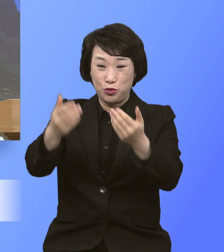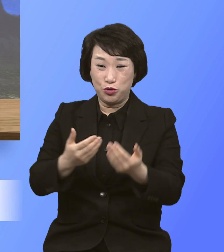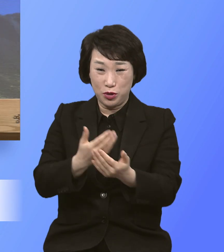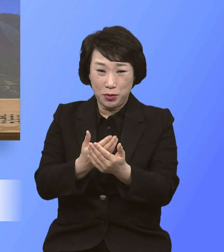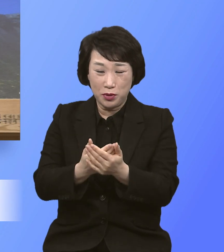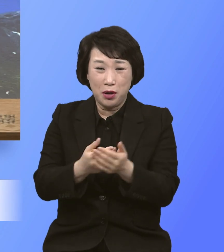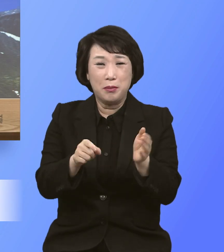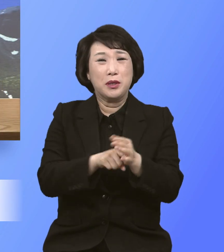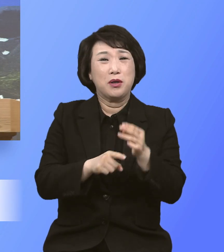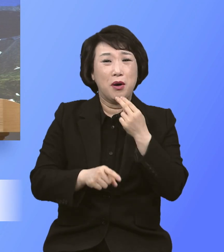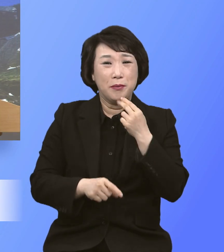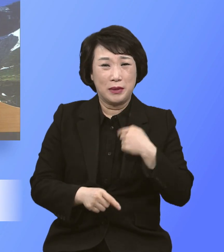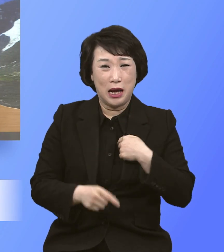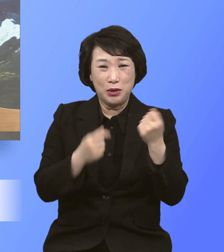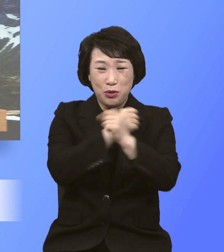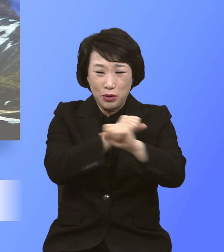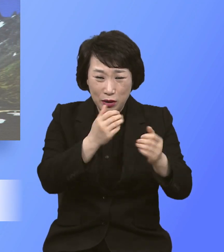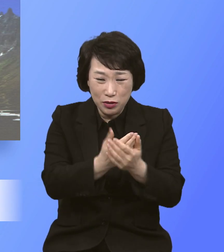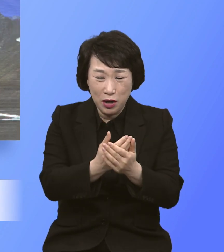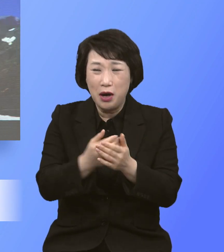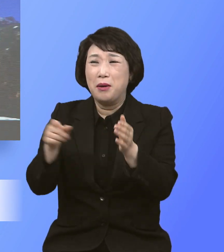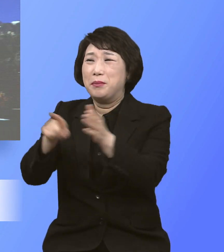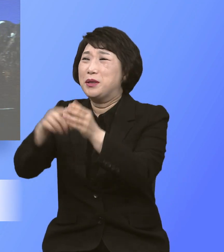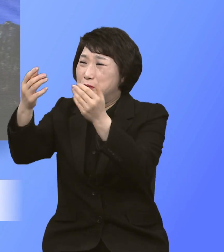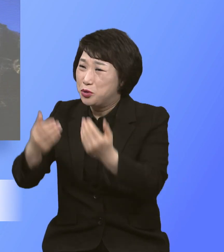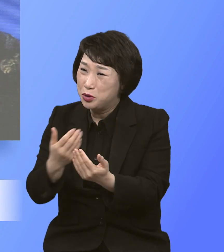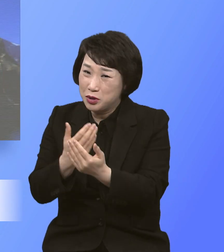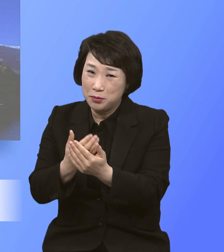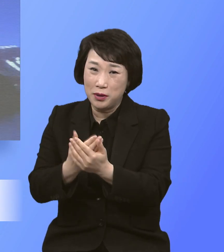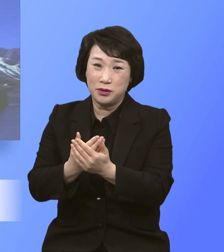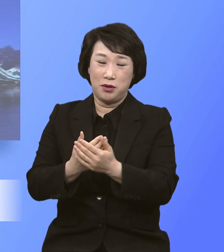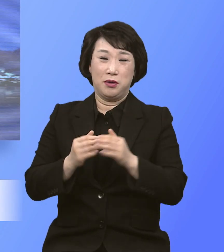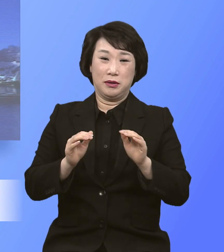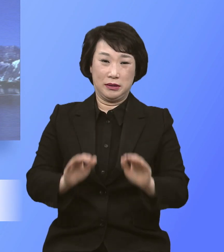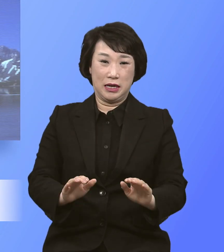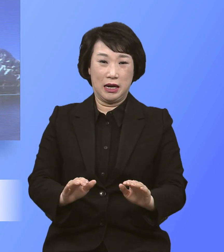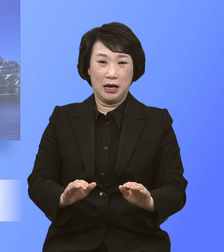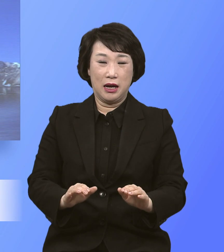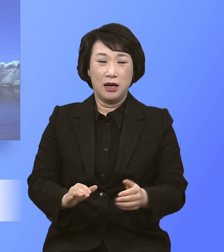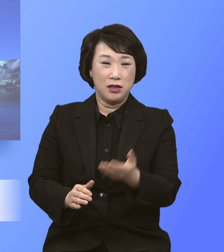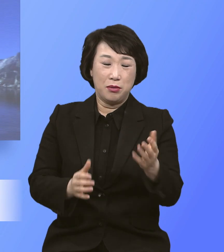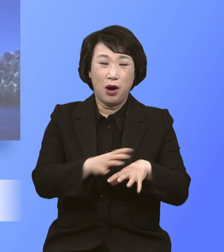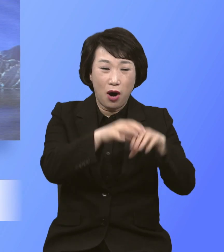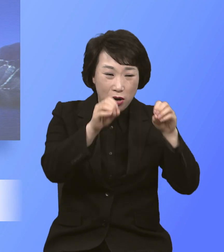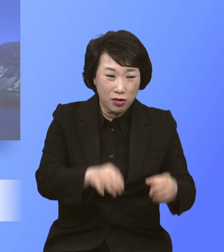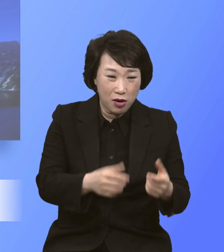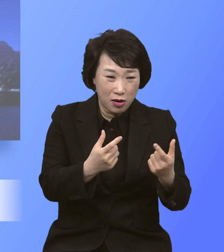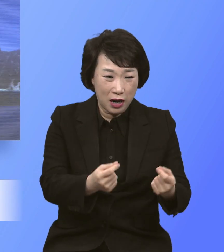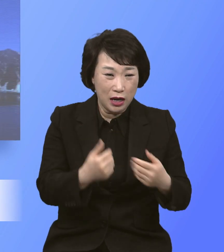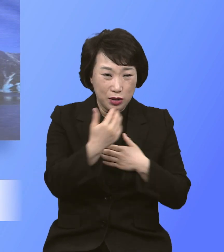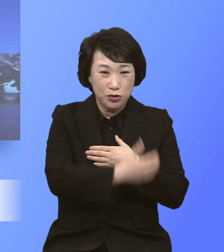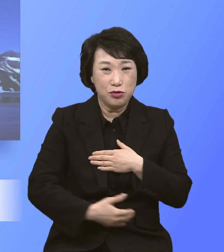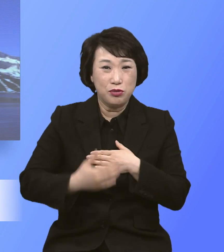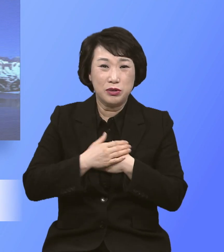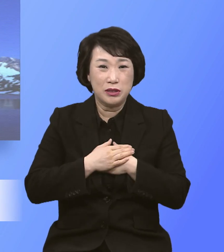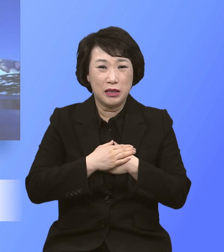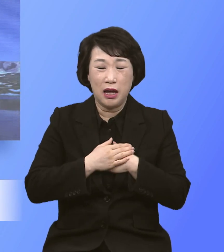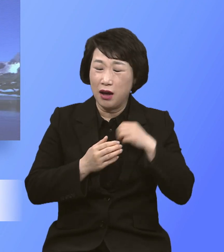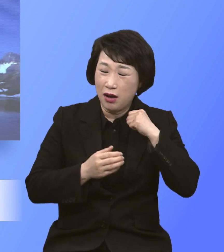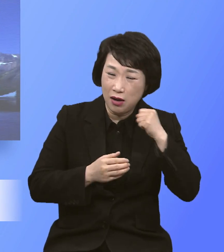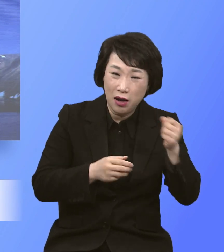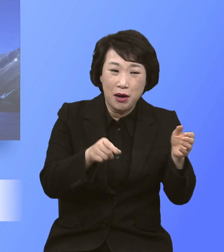없음을 용서하옵소서. 믿음을 주시옵소서. 물거품 같은 육신에